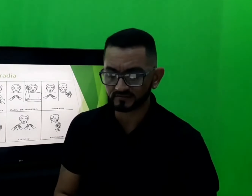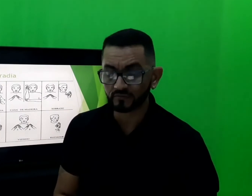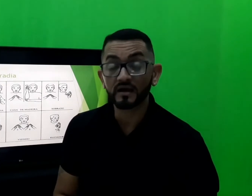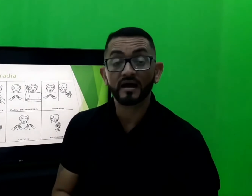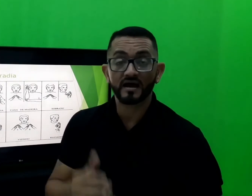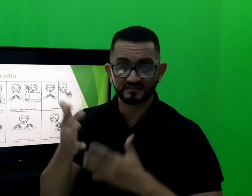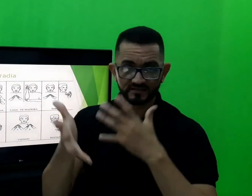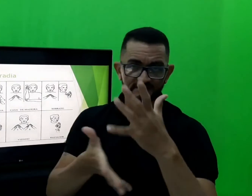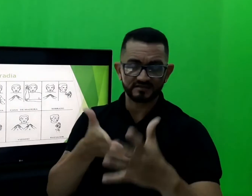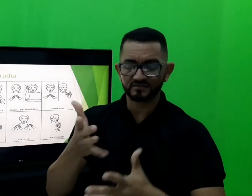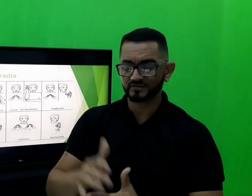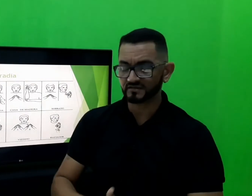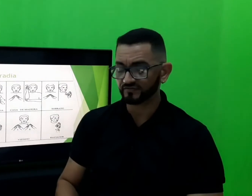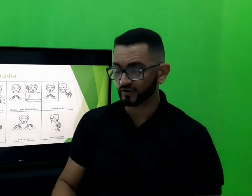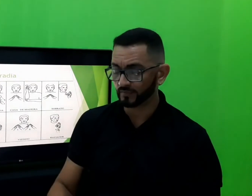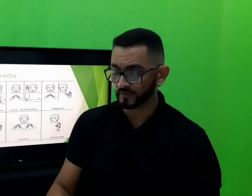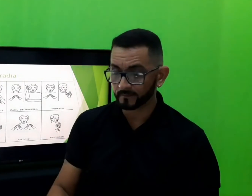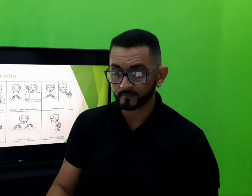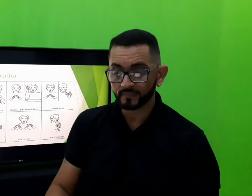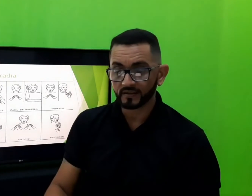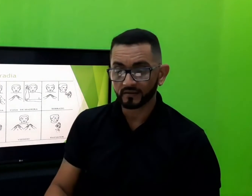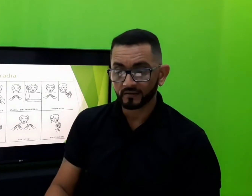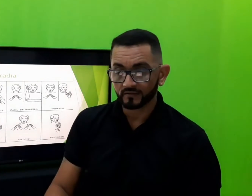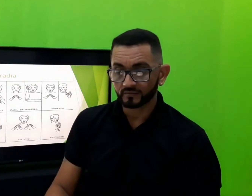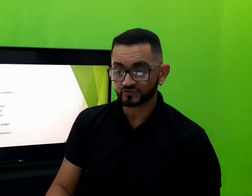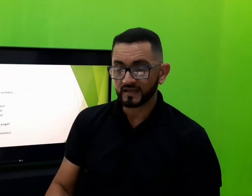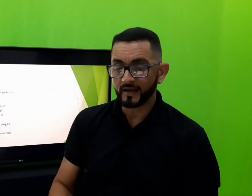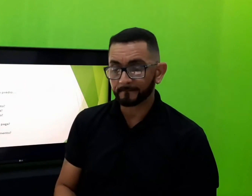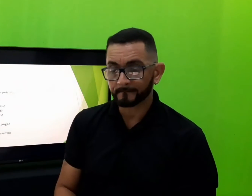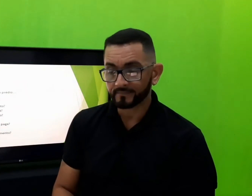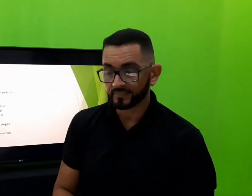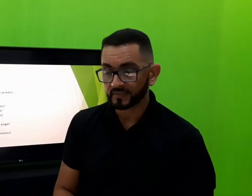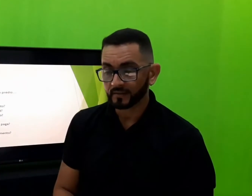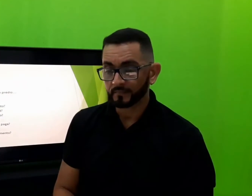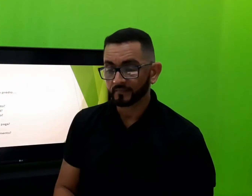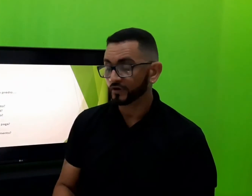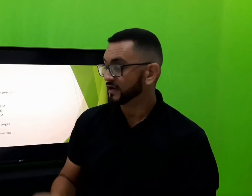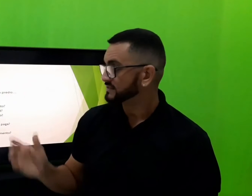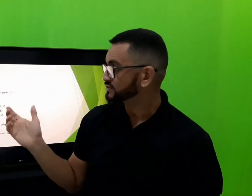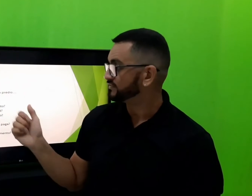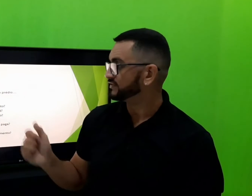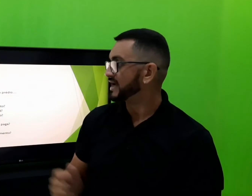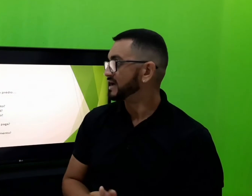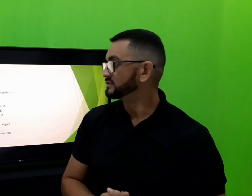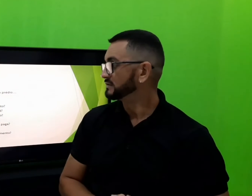façam a sinalização dessa forma. Vamos lá. Essa atividade